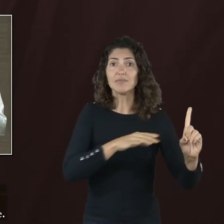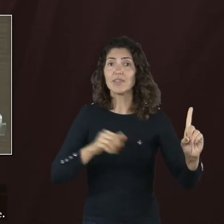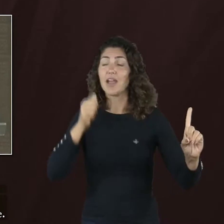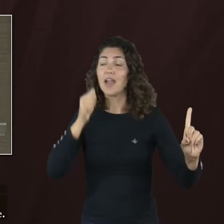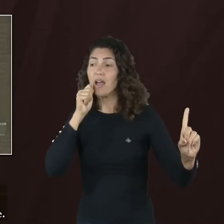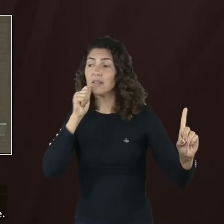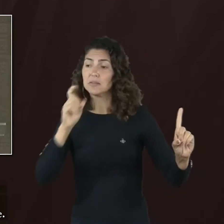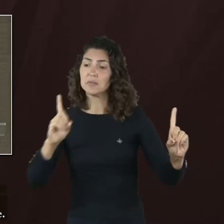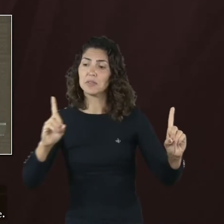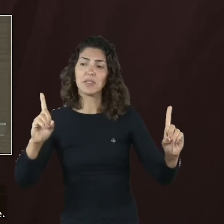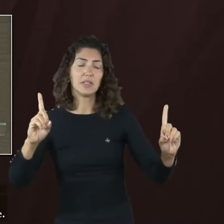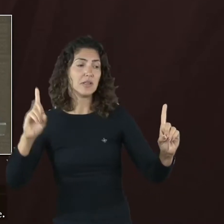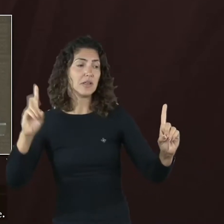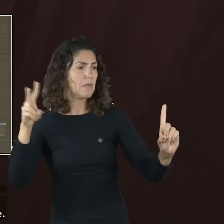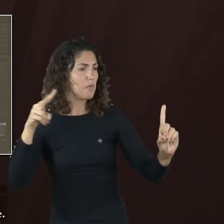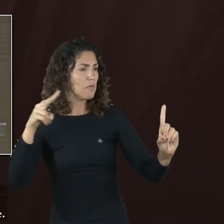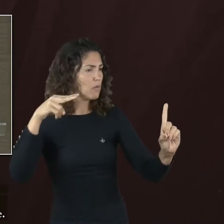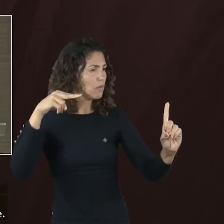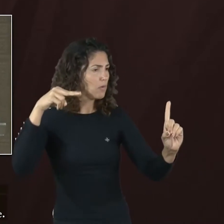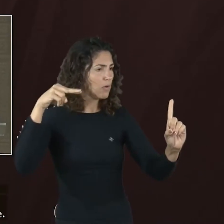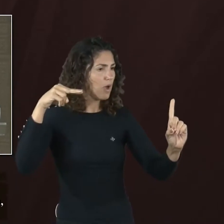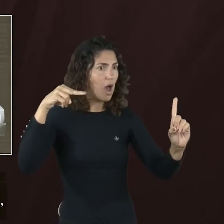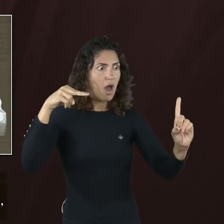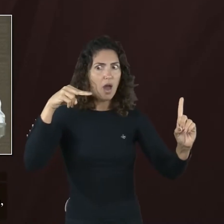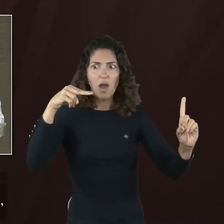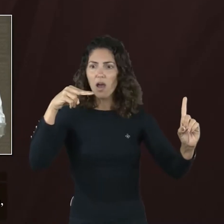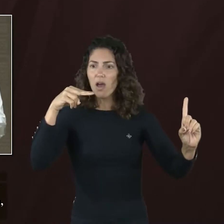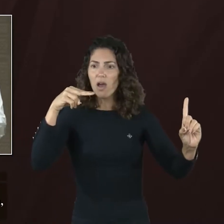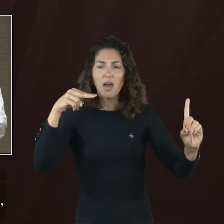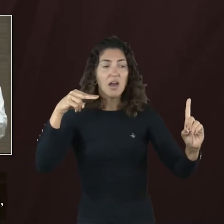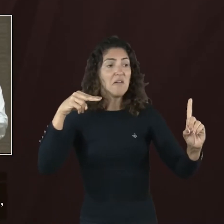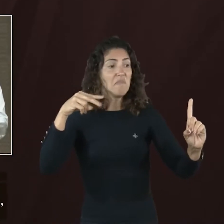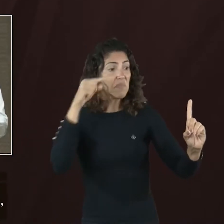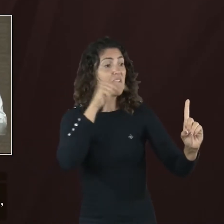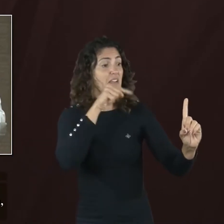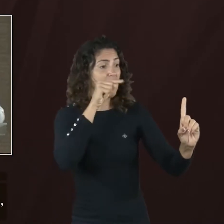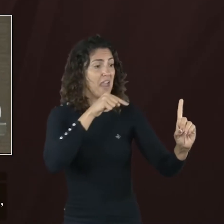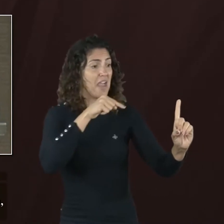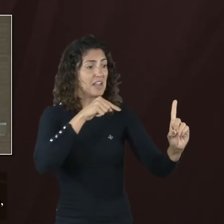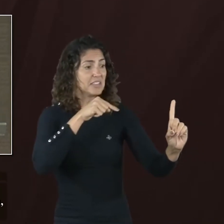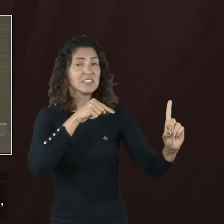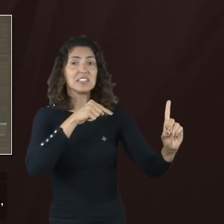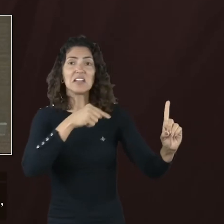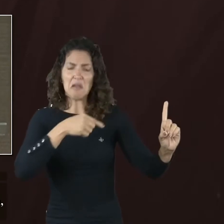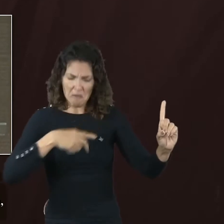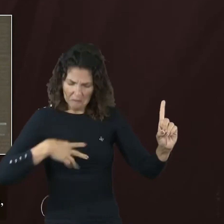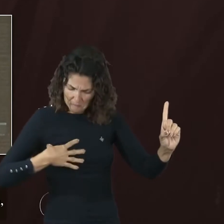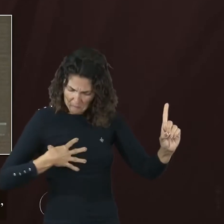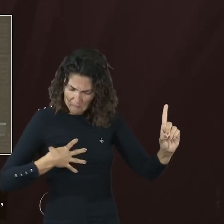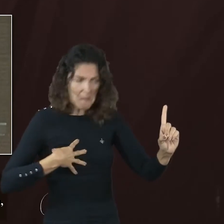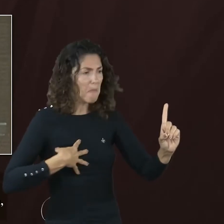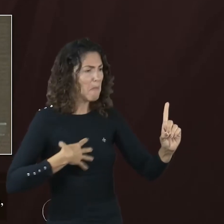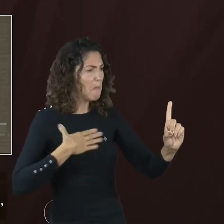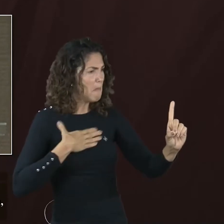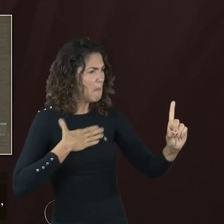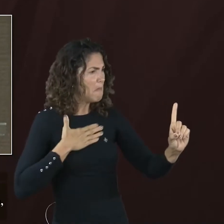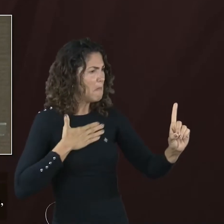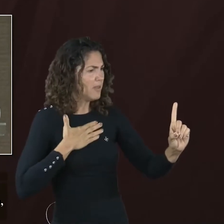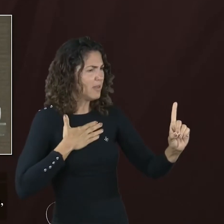é osso dos meus ossos e carne da minha carne, chamar-se-á varoa, chamar-se-á